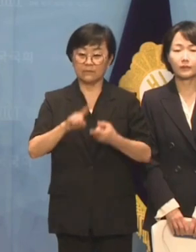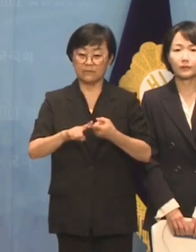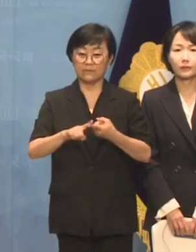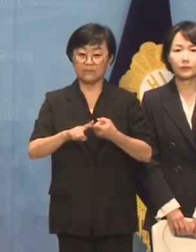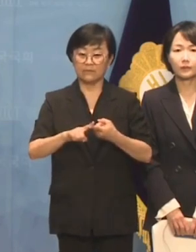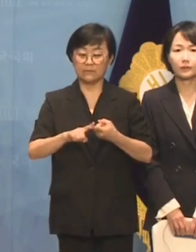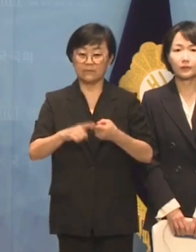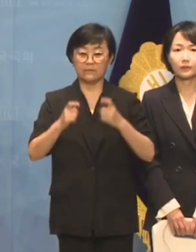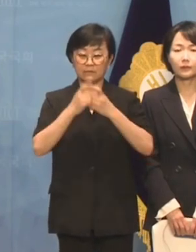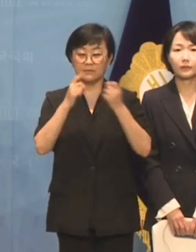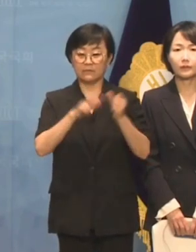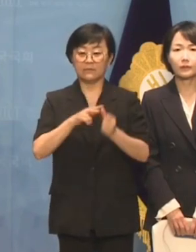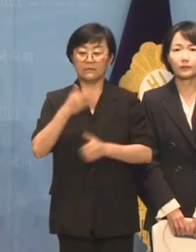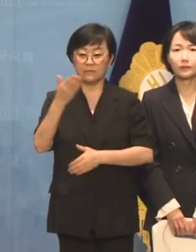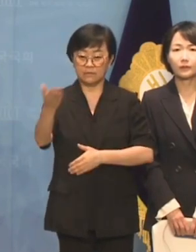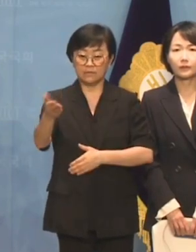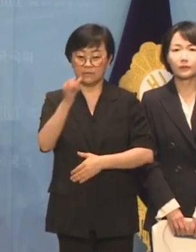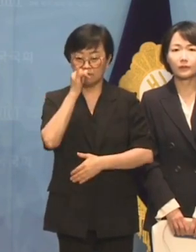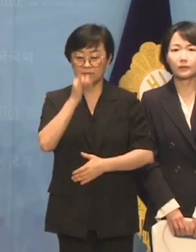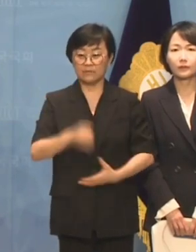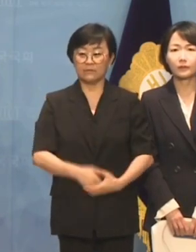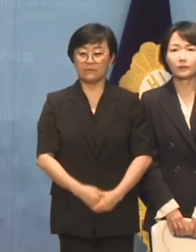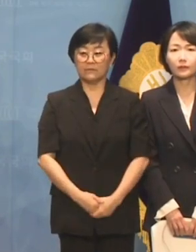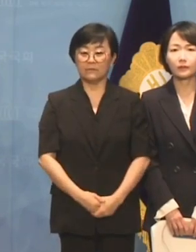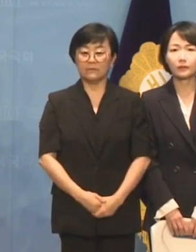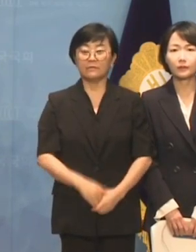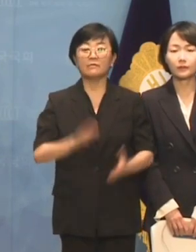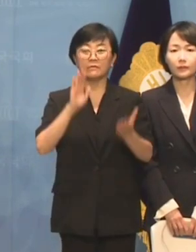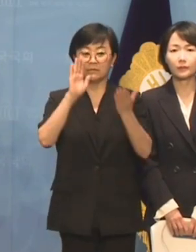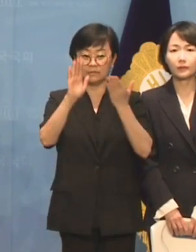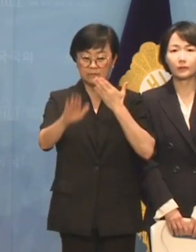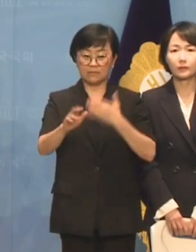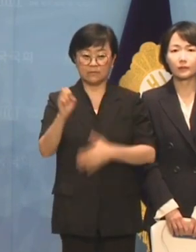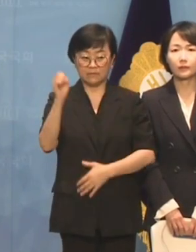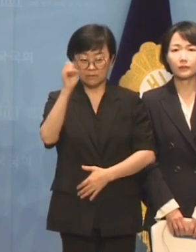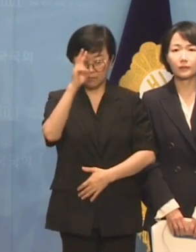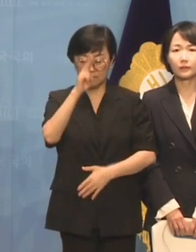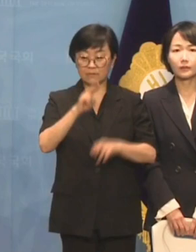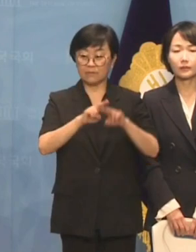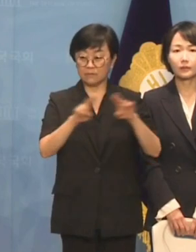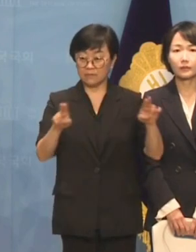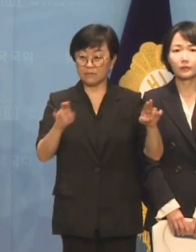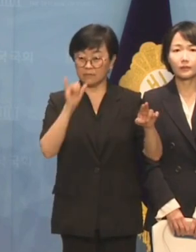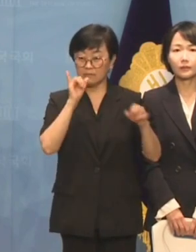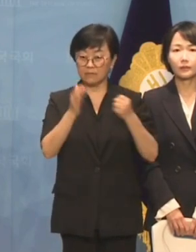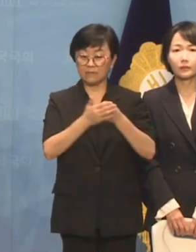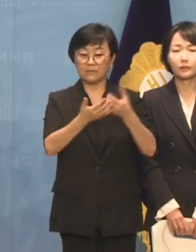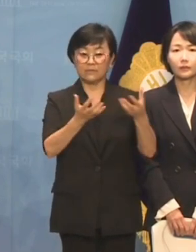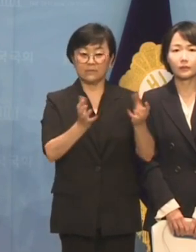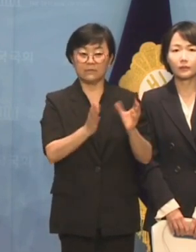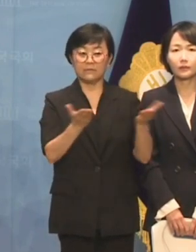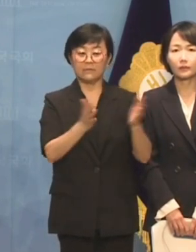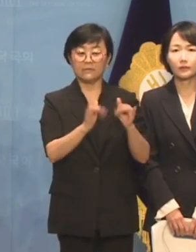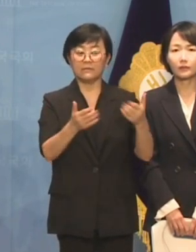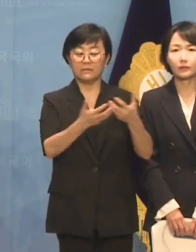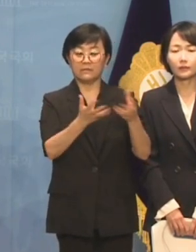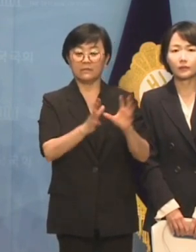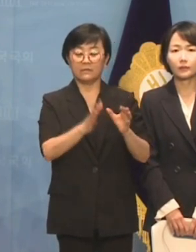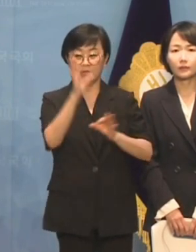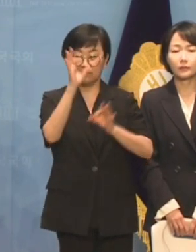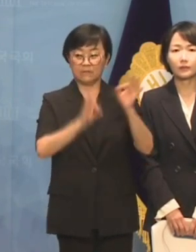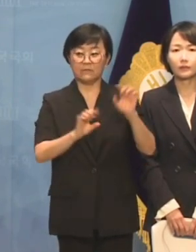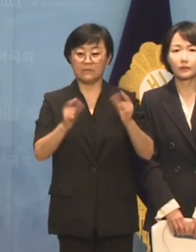대해서 개인 정보를 이미 제공한 바가 있습니다. 그 이후에 갑작스럽게 취소를 했다면은 실무자의 실수는